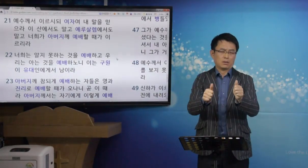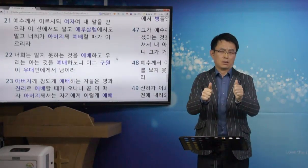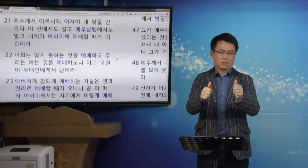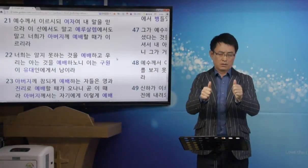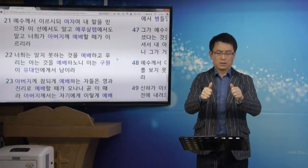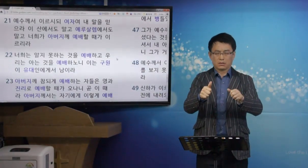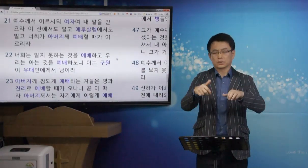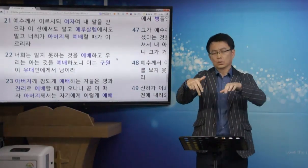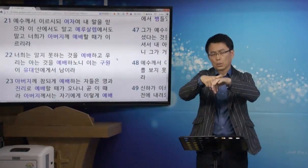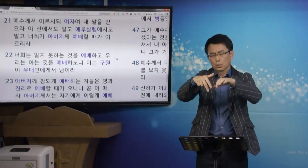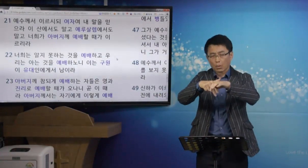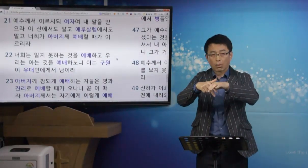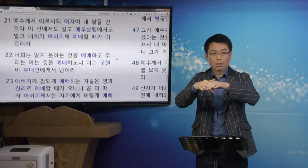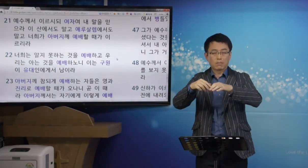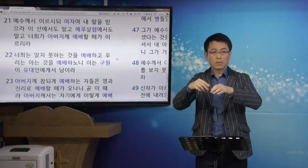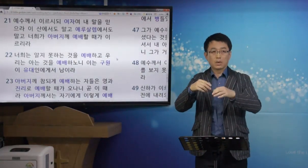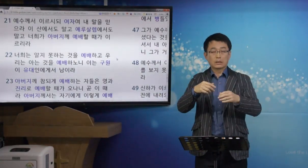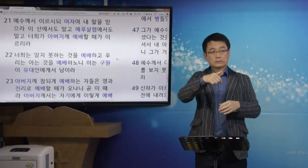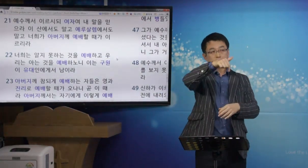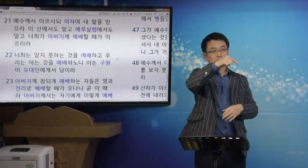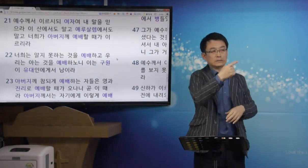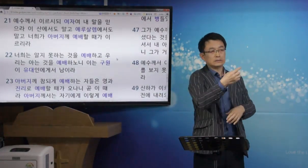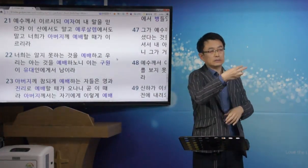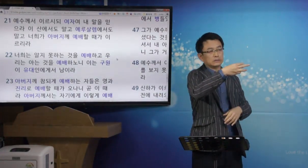우상을 섬기며 우상 종교로서